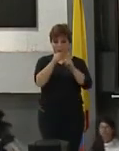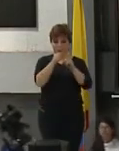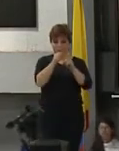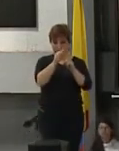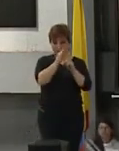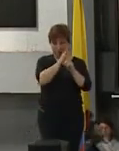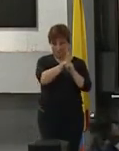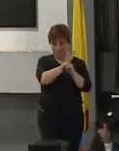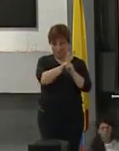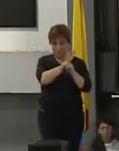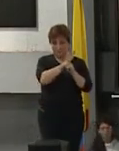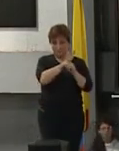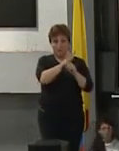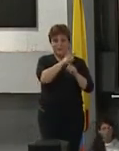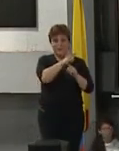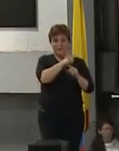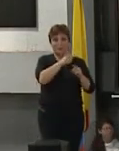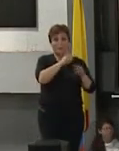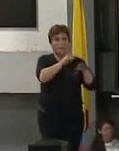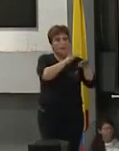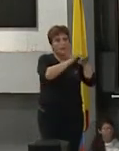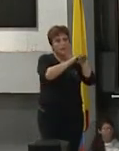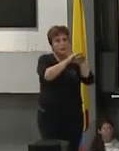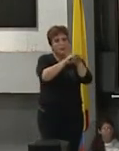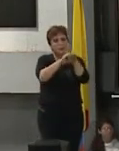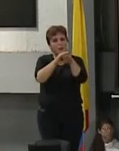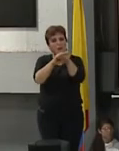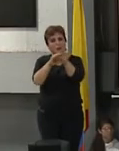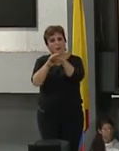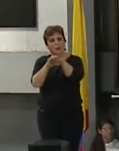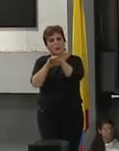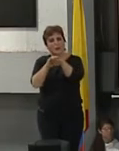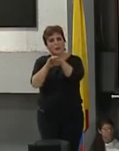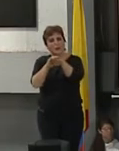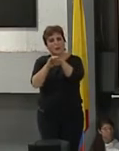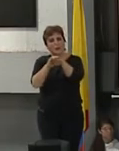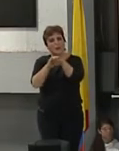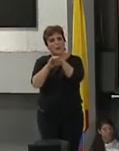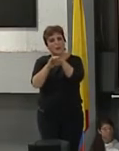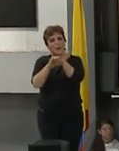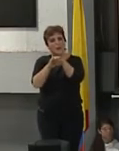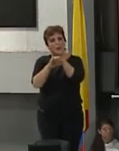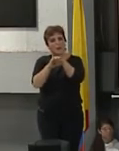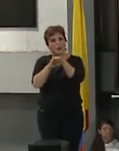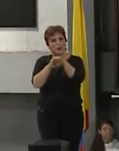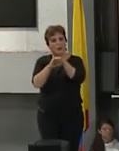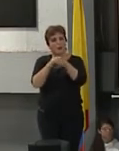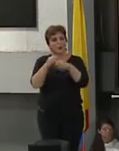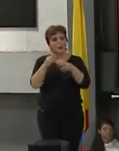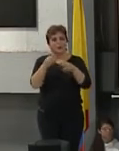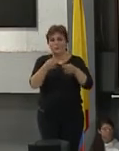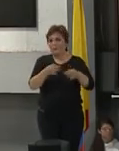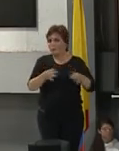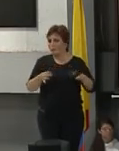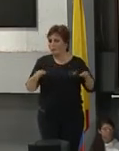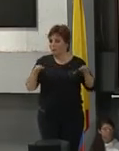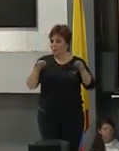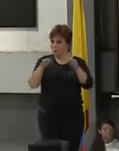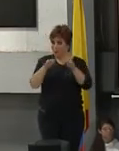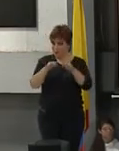invitación representan el componente fundamental de lo que estamos